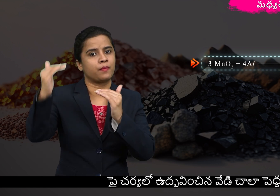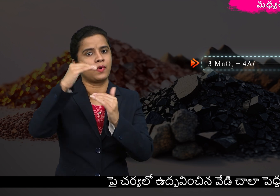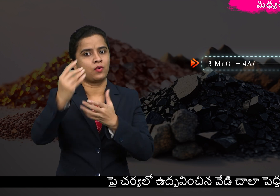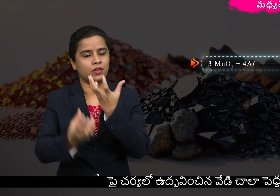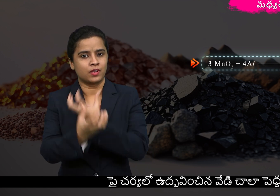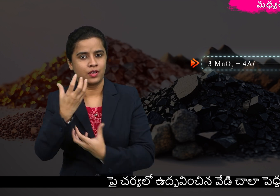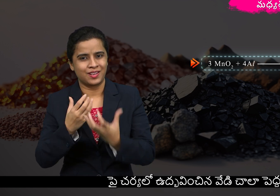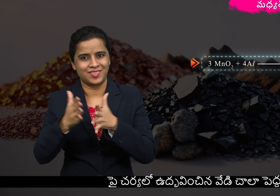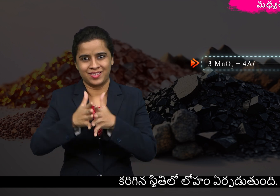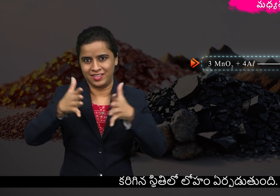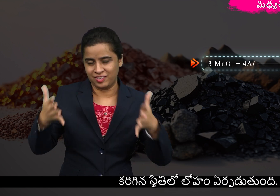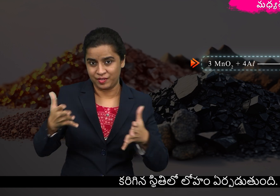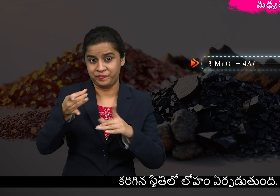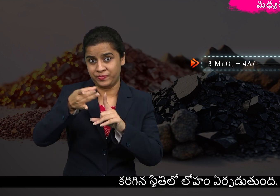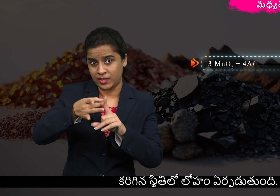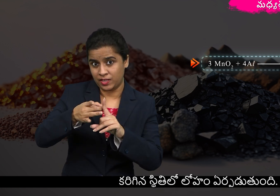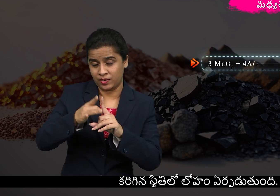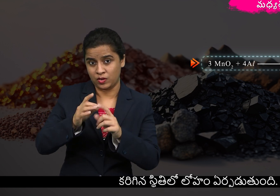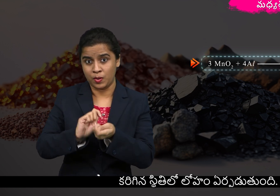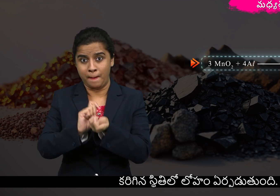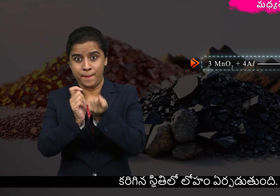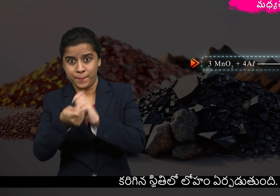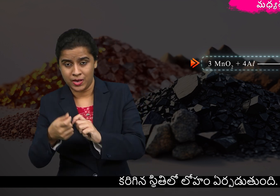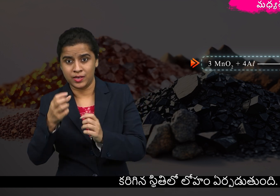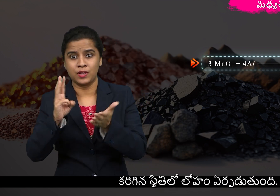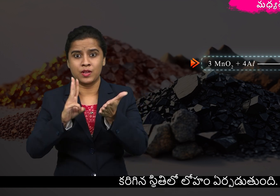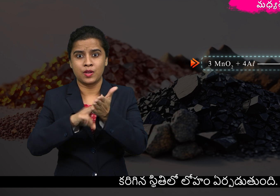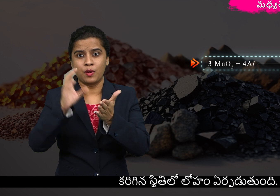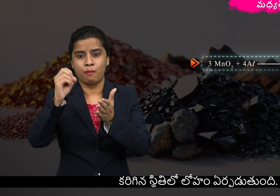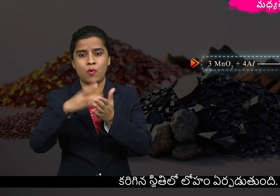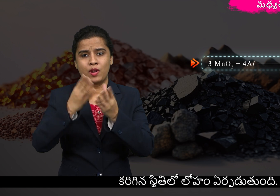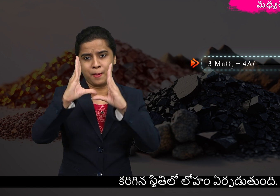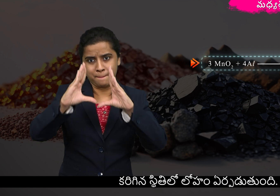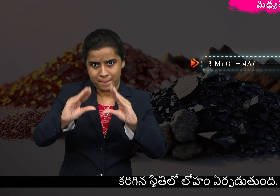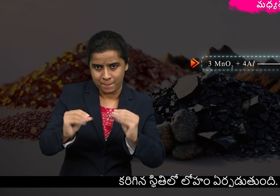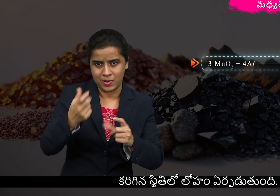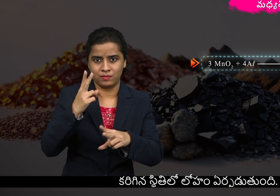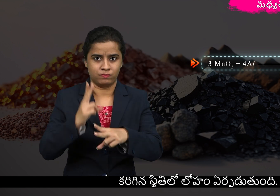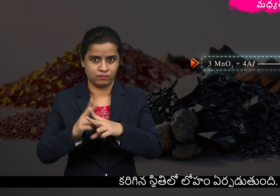చాలా పెద్దది. కరిగిన స్థితిలో లోహం ఏర్పడుతుంది.